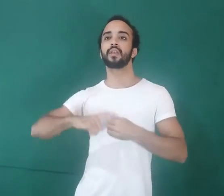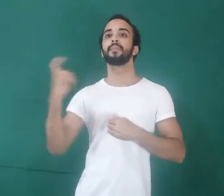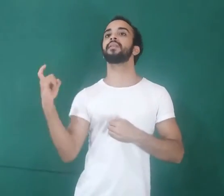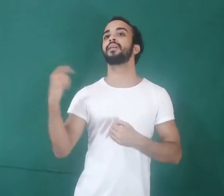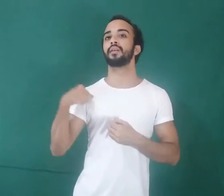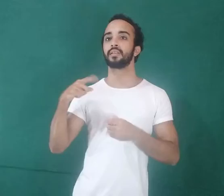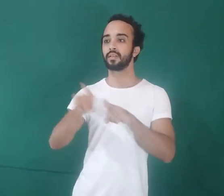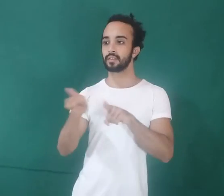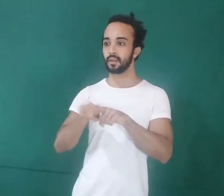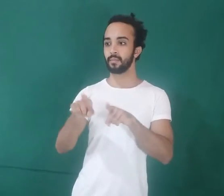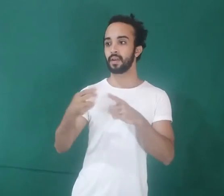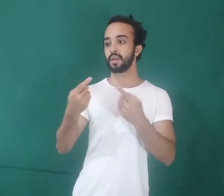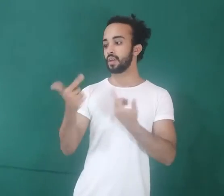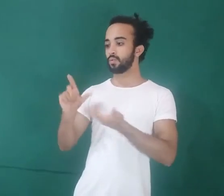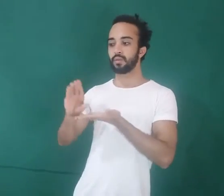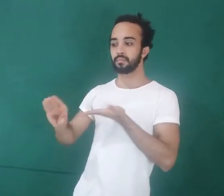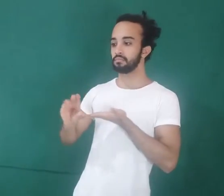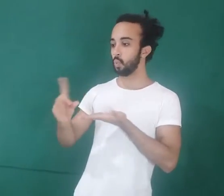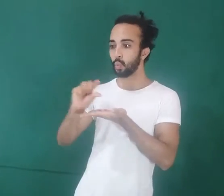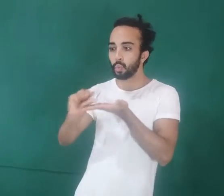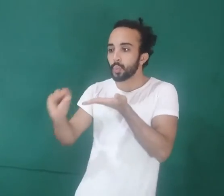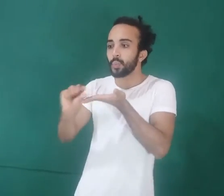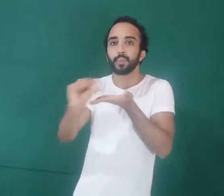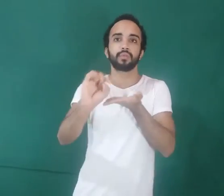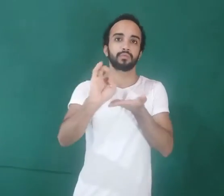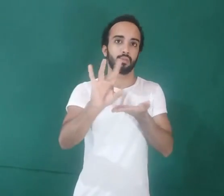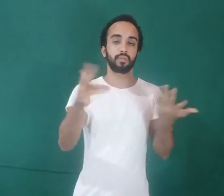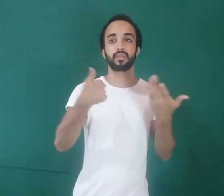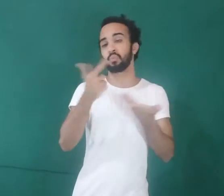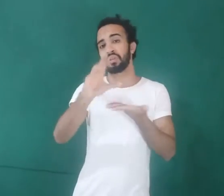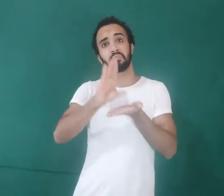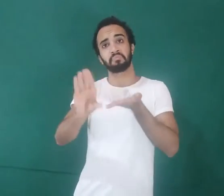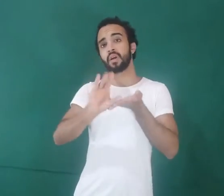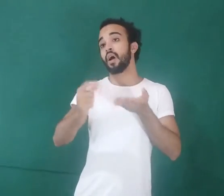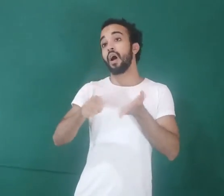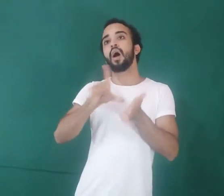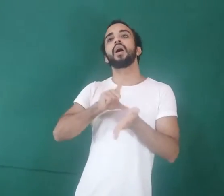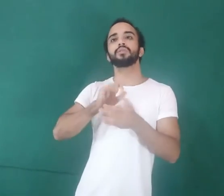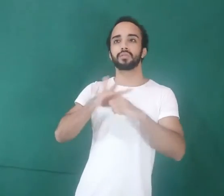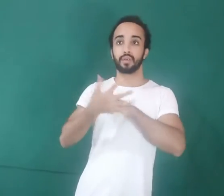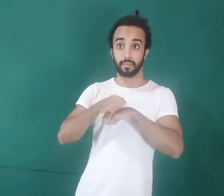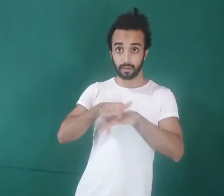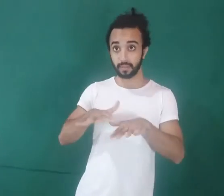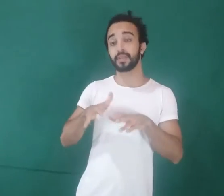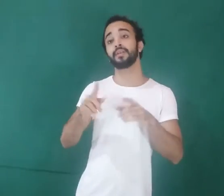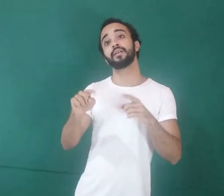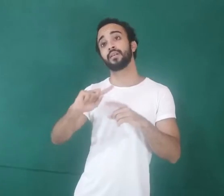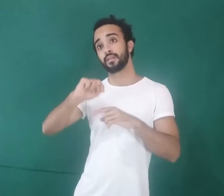gente não tem financiamento. Assim, a gente não tinha... Isso era antes da pandemia ou pós-pandemia, isso era o que estava acontecendo antes do mundo